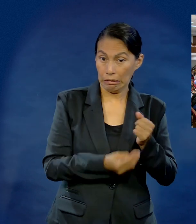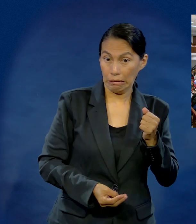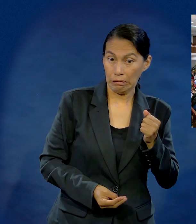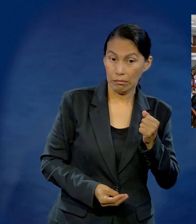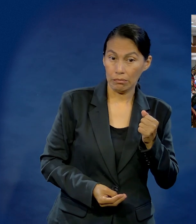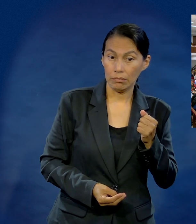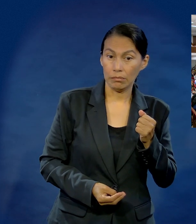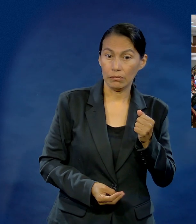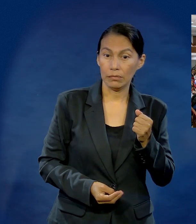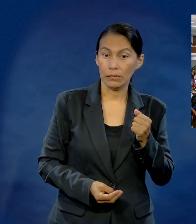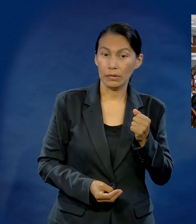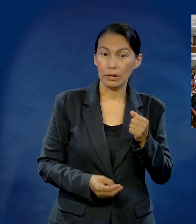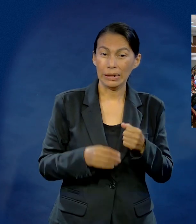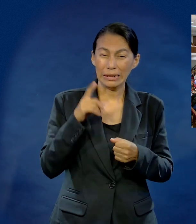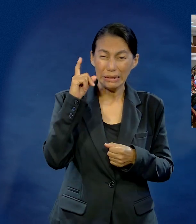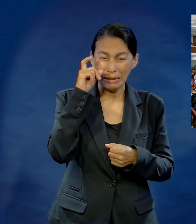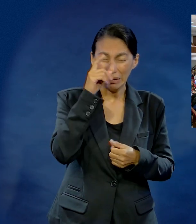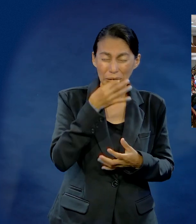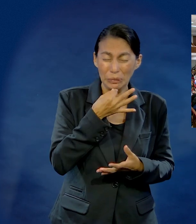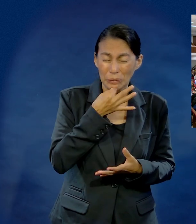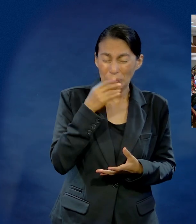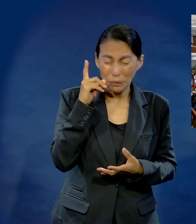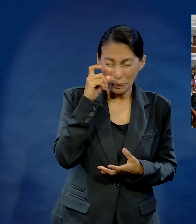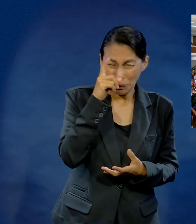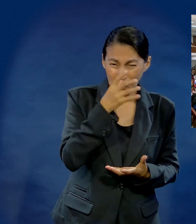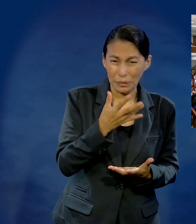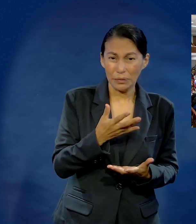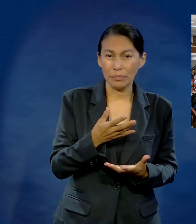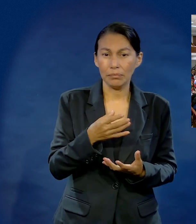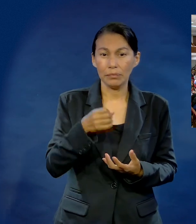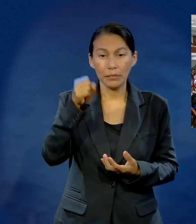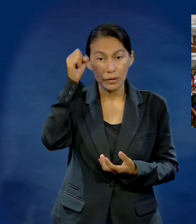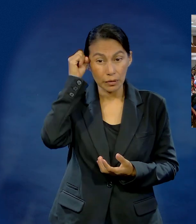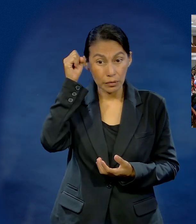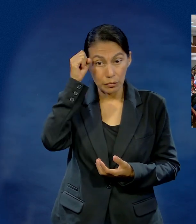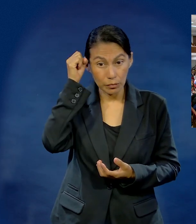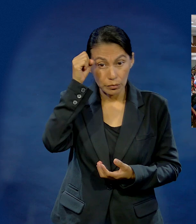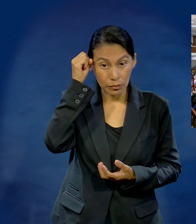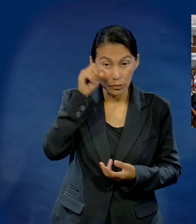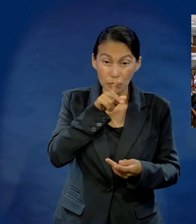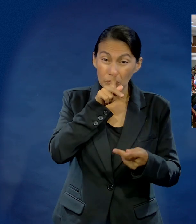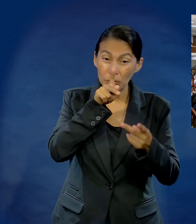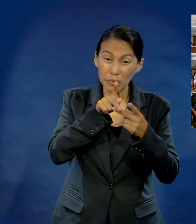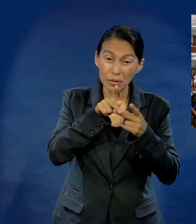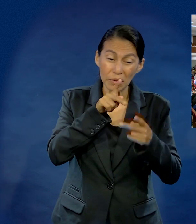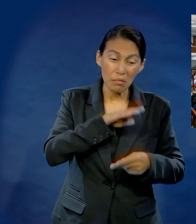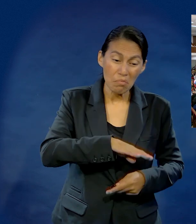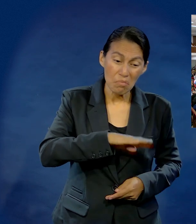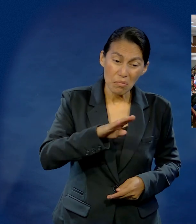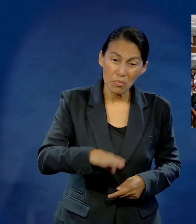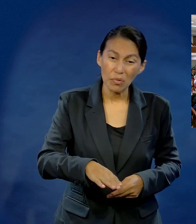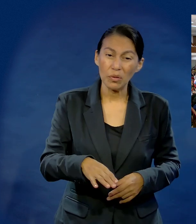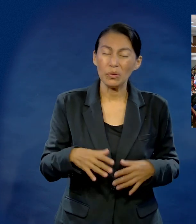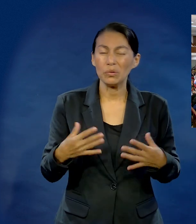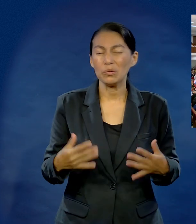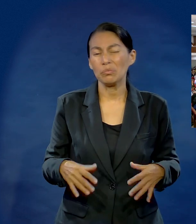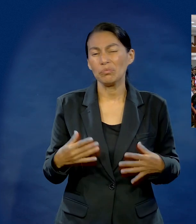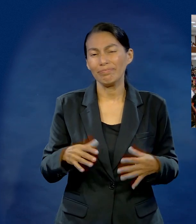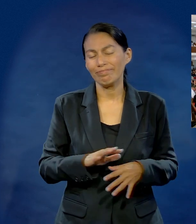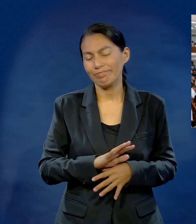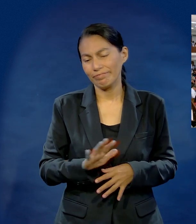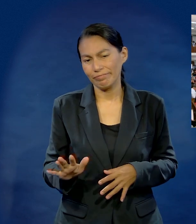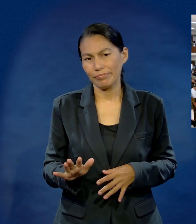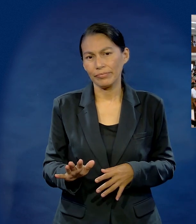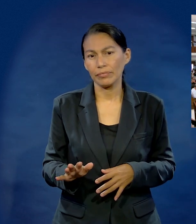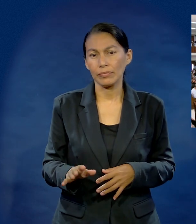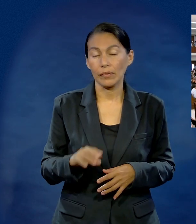Primer libro de Samuel, capítulo 25, a partir del verso 2. Pongo el contexto rapidito.